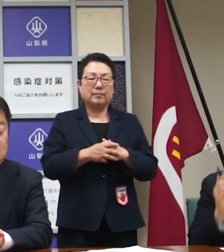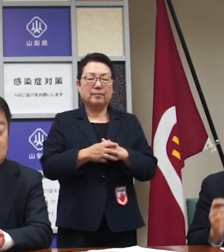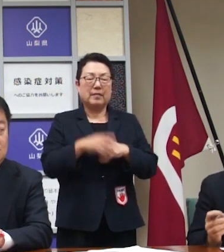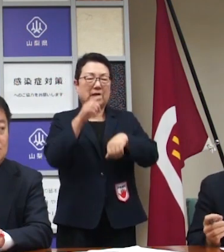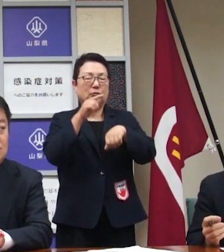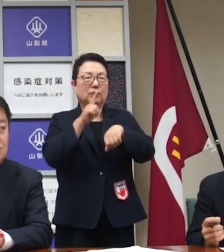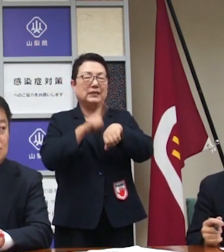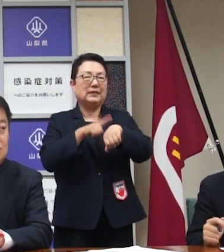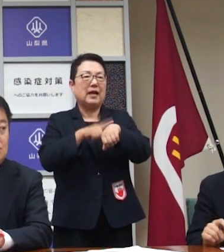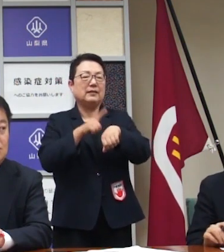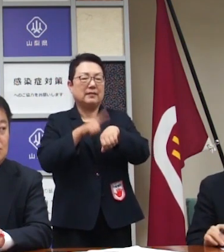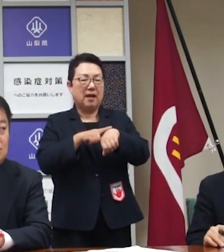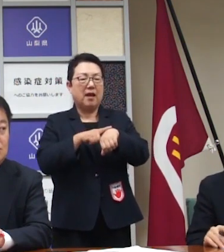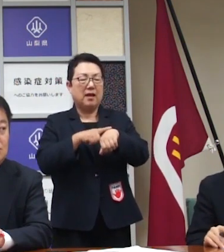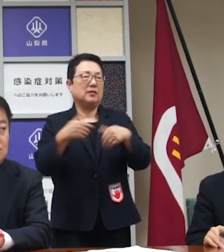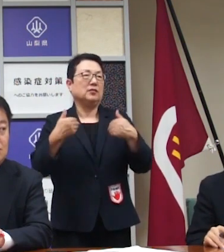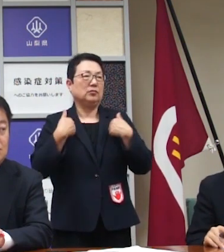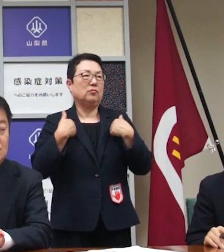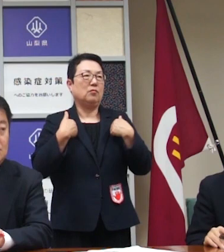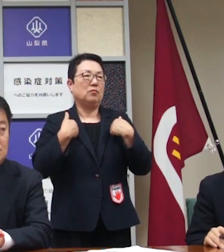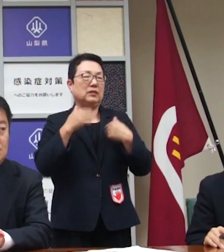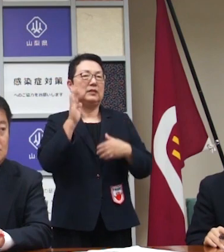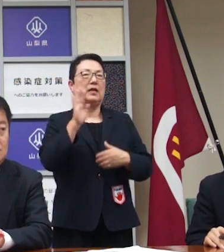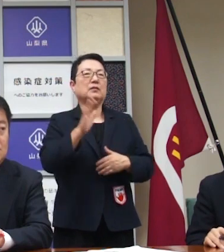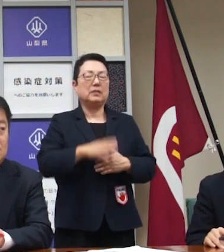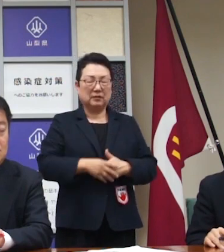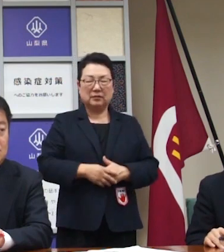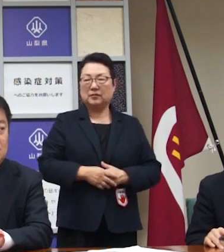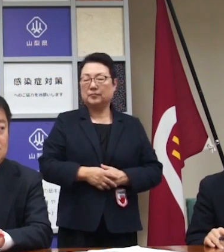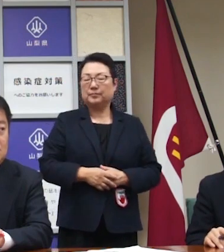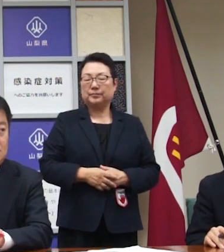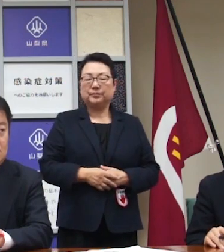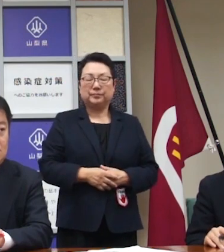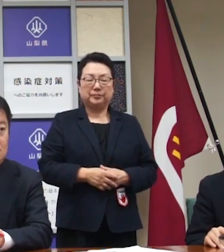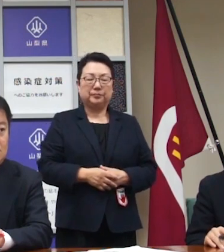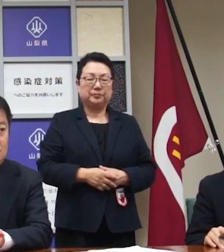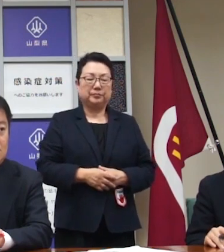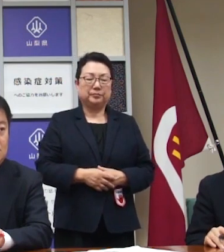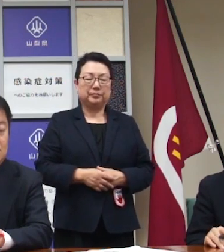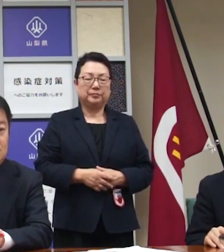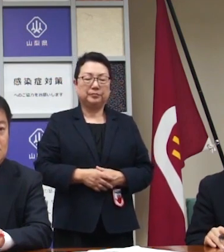時間がやや要しているということでご理解いただきたいと思